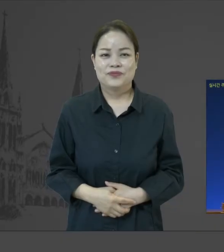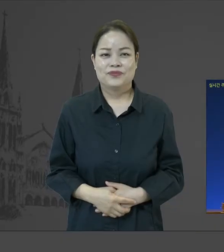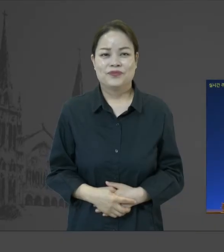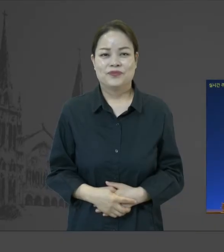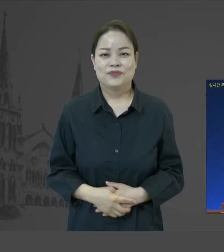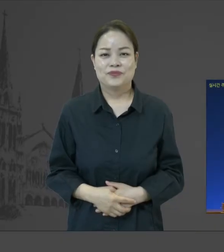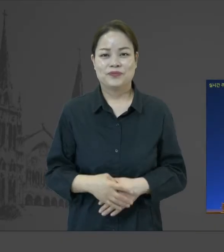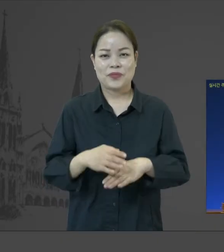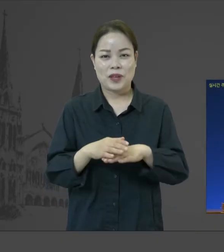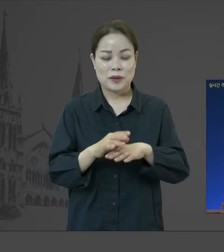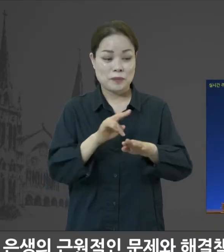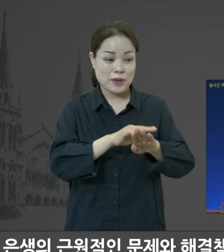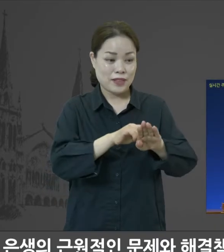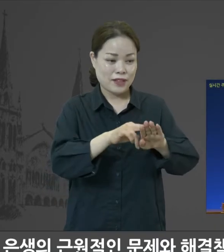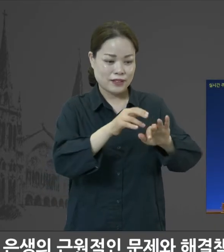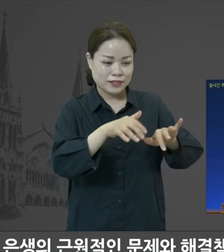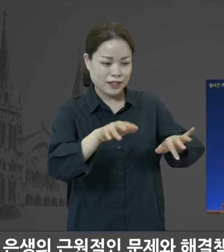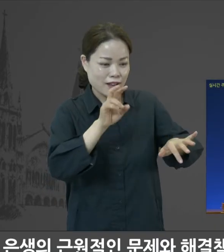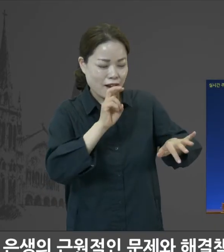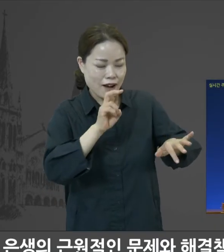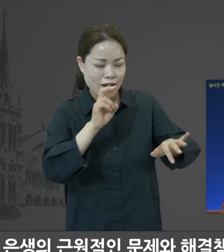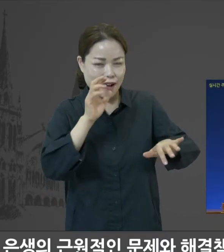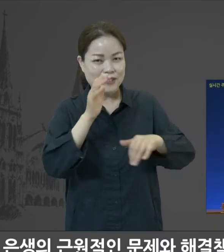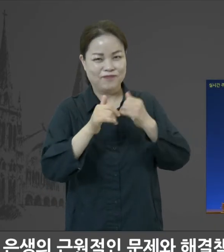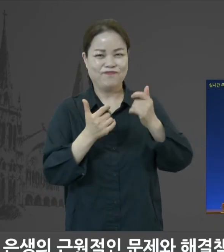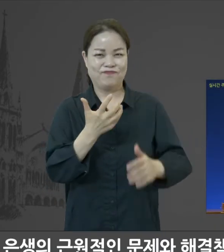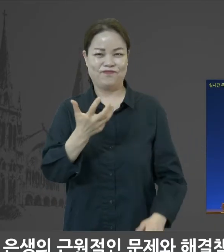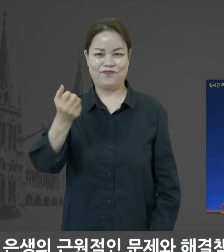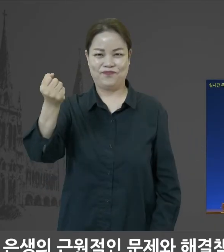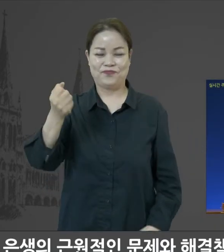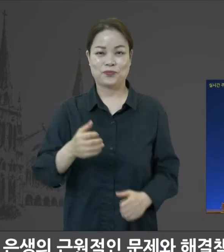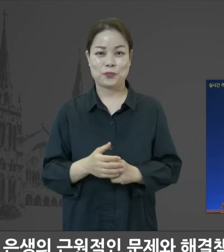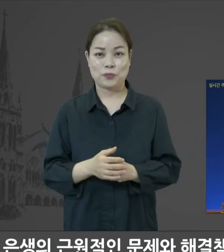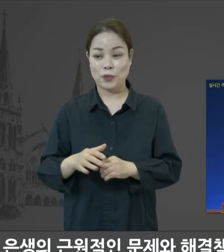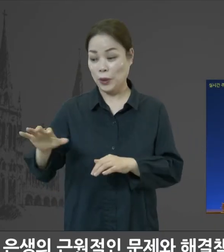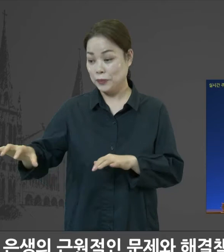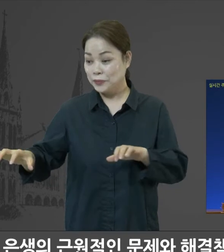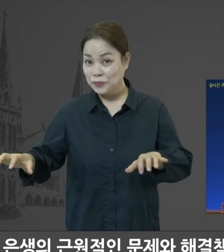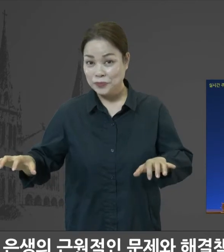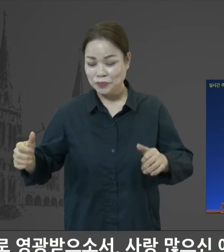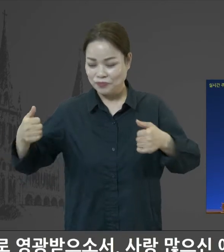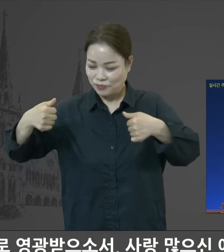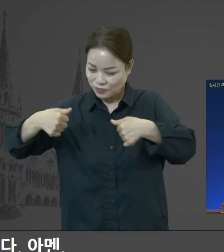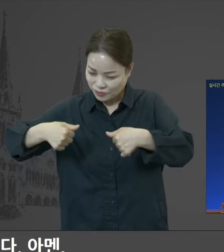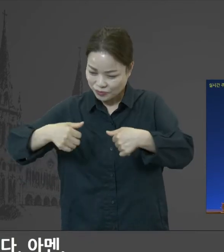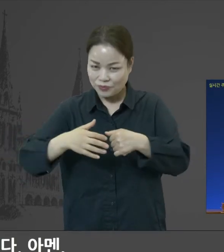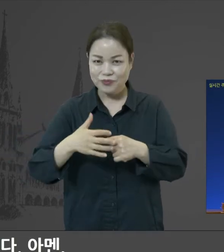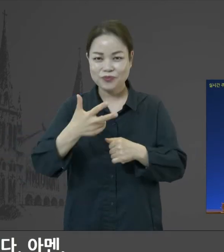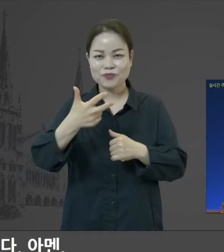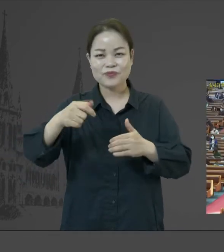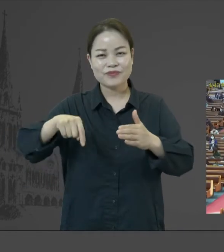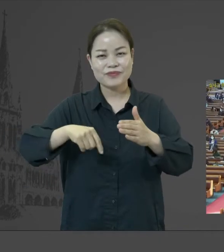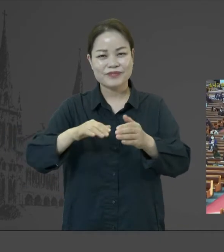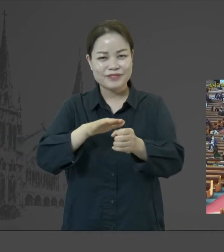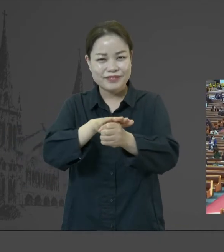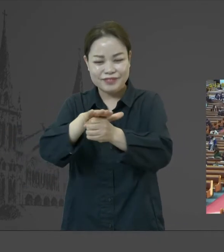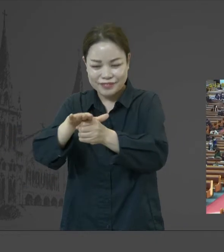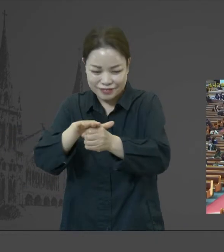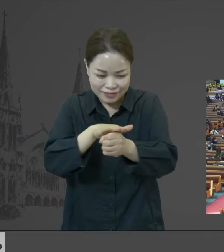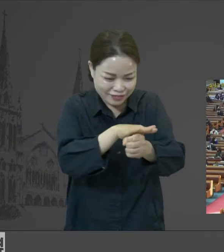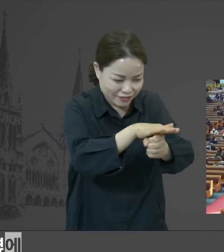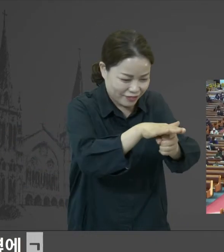네, 베델 찬양다의 찬양 하나님이 기뻐 받으신 줄 믿습니다. 우리 옆에 계신 분들과 인사하겠습니다. 주 안에서 사랑합니다.